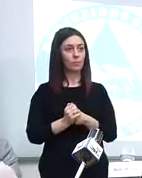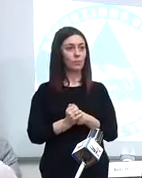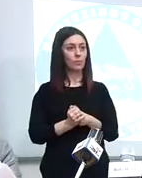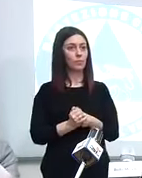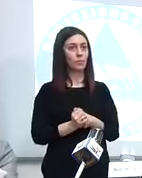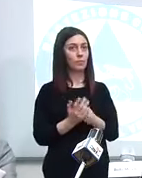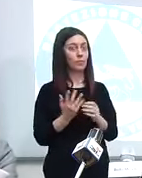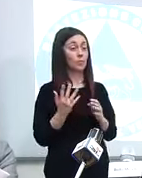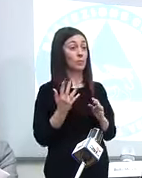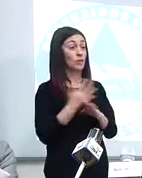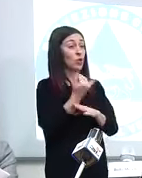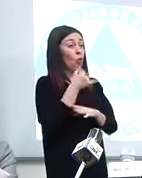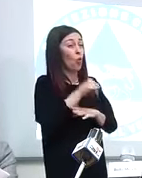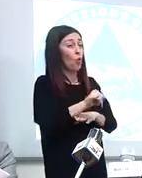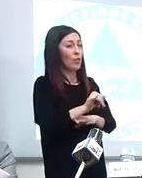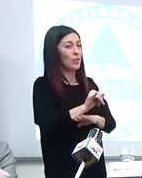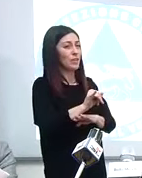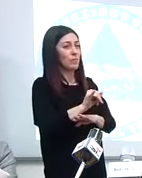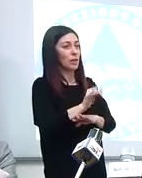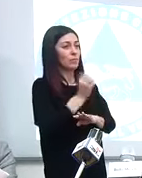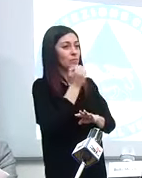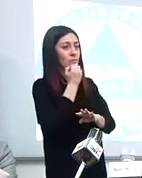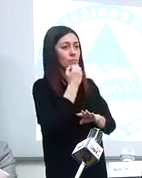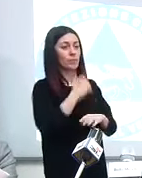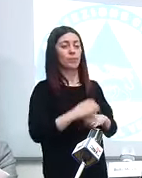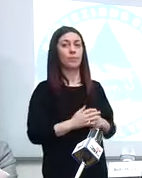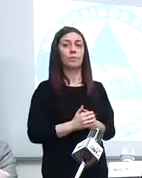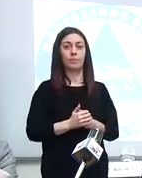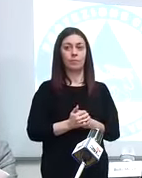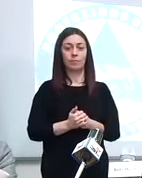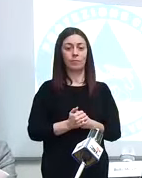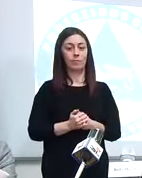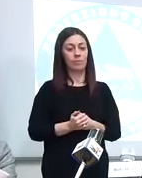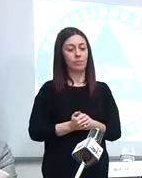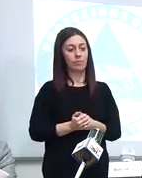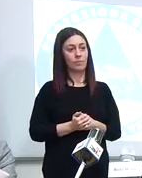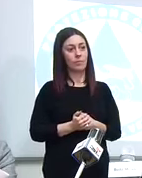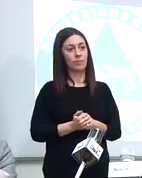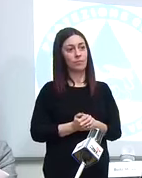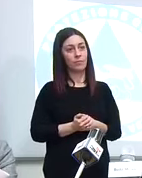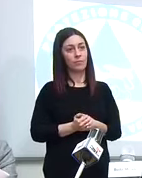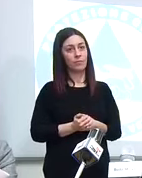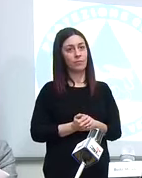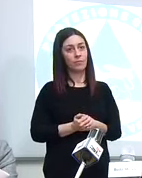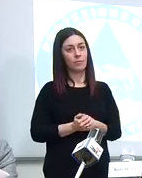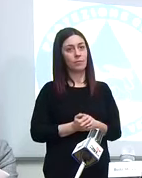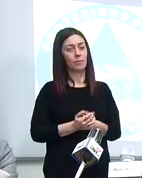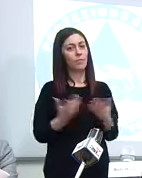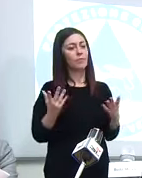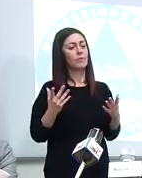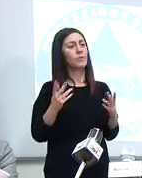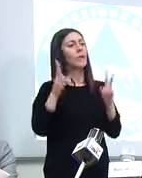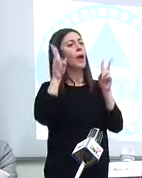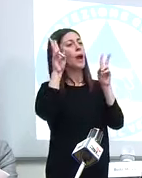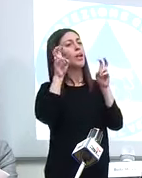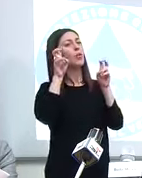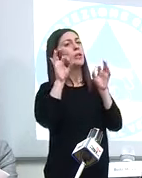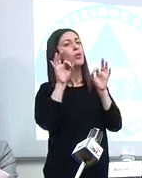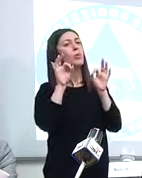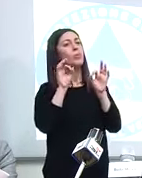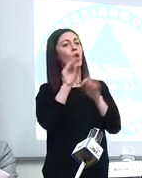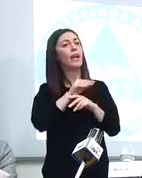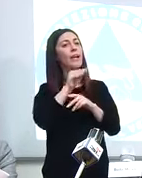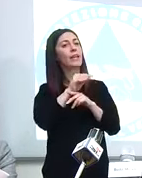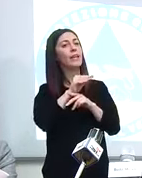Posso chiederle l'ultima cosa al volo, dottoressa? Sì. In merito alla richiesta dell'Ordine dei Medici che credo abbiano presentato anche